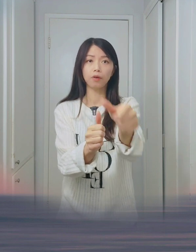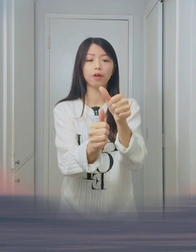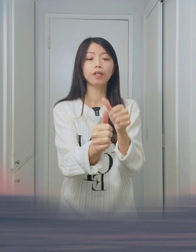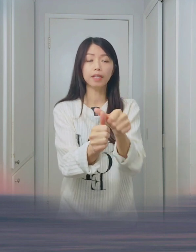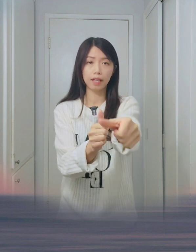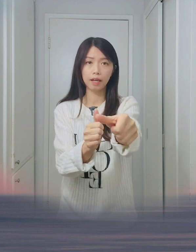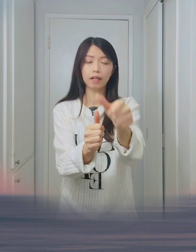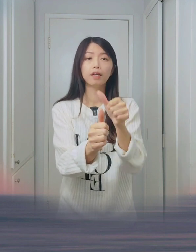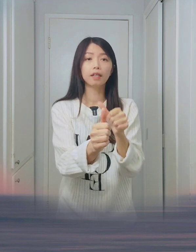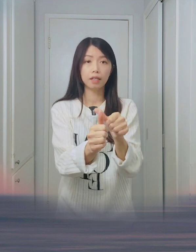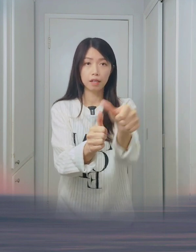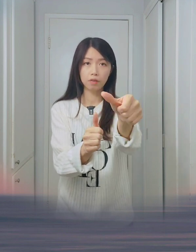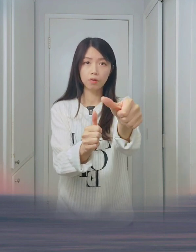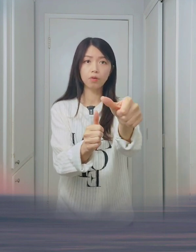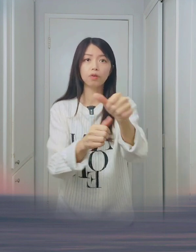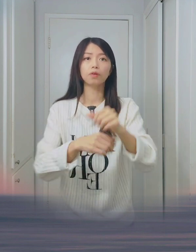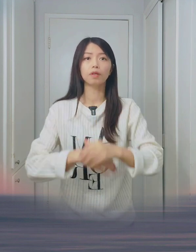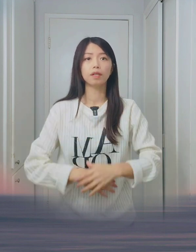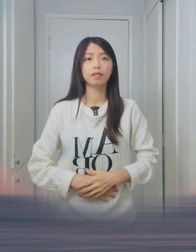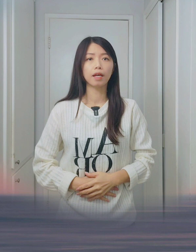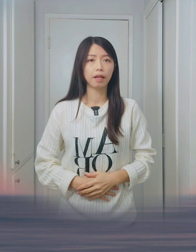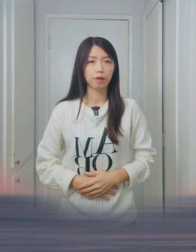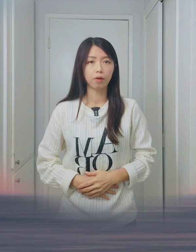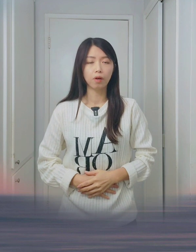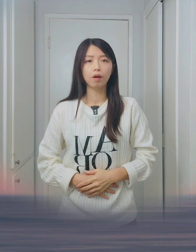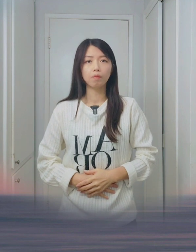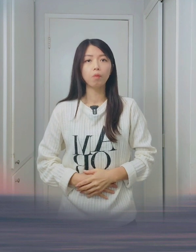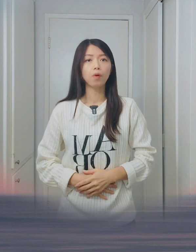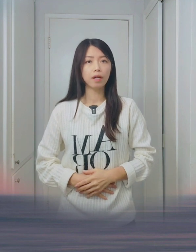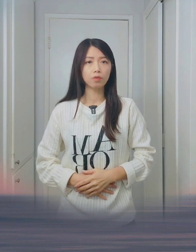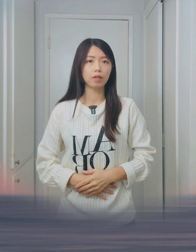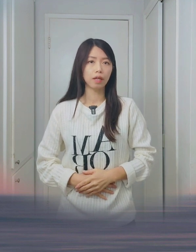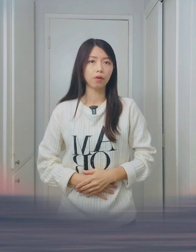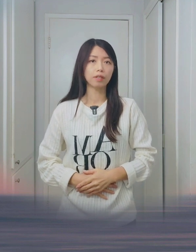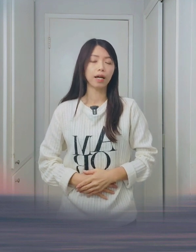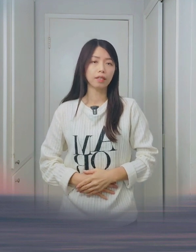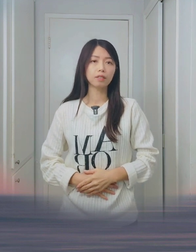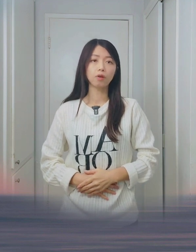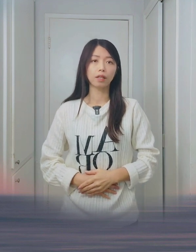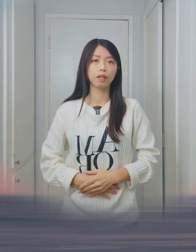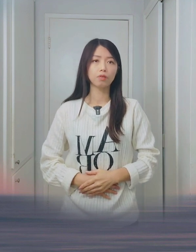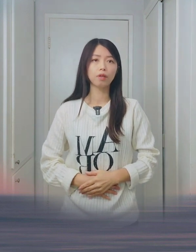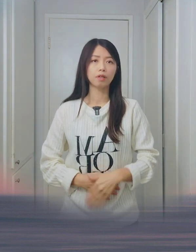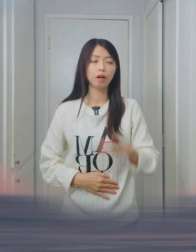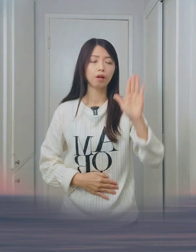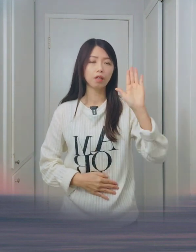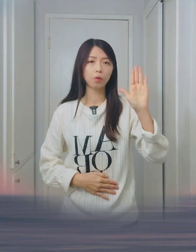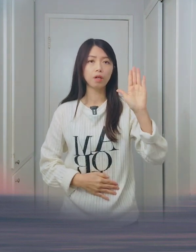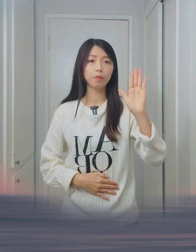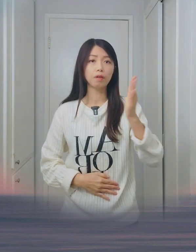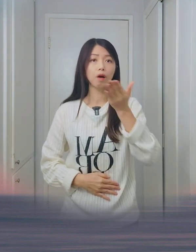나가는 거예요. 이기다. 이길 수 있잖아요. 뭐뭐 할 수 있다라고 하는 가능성을 나타내는